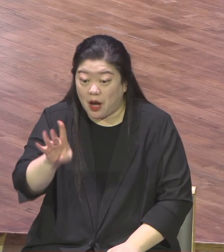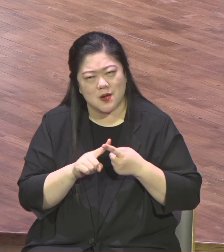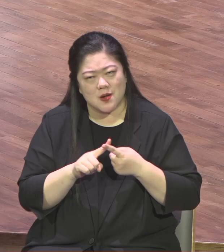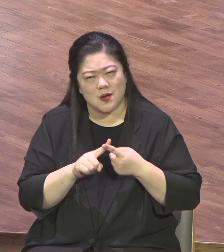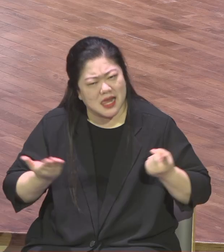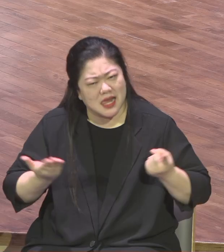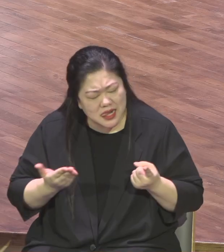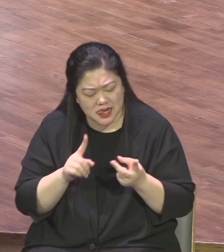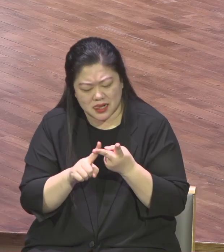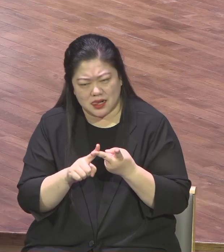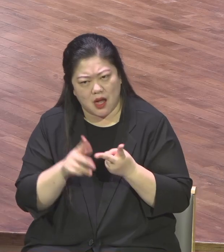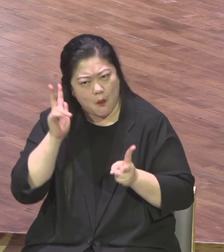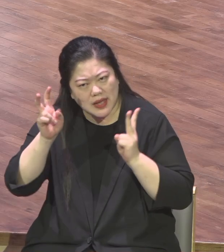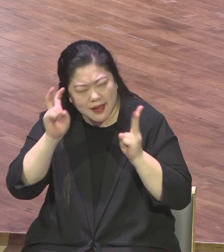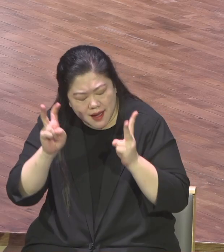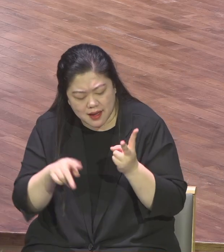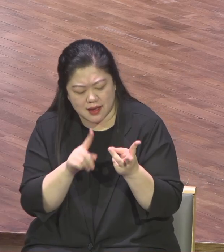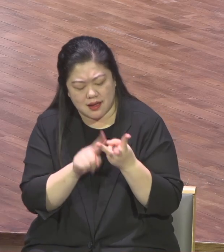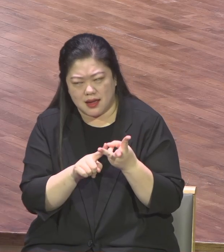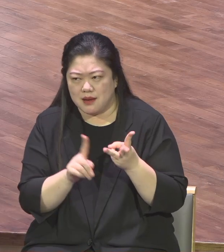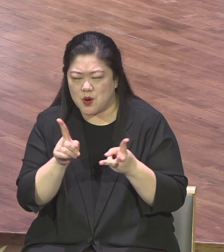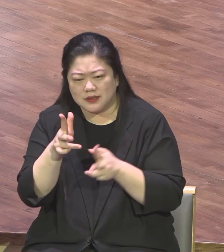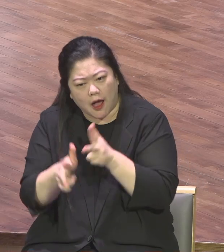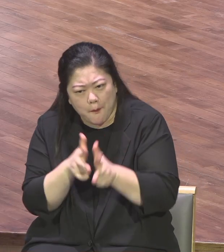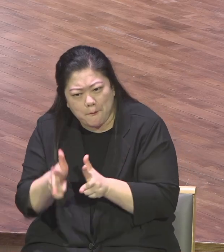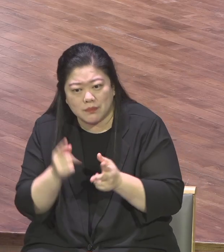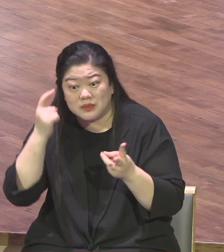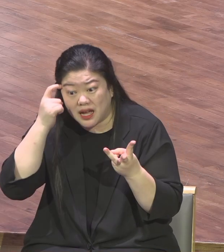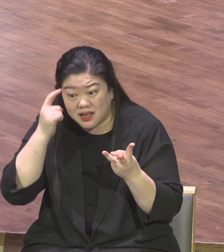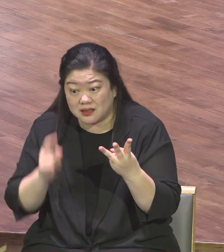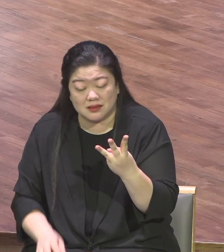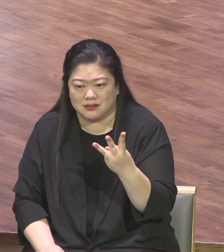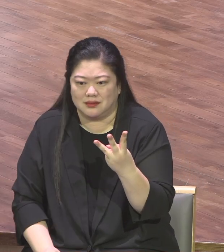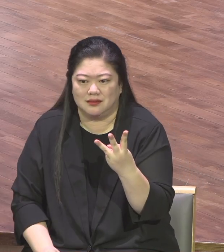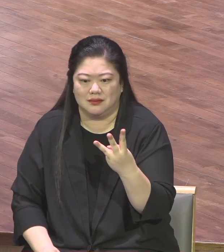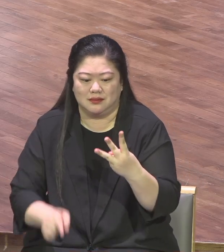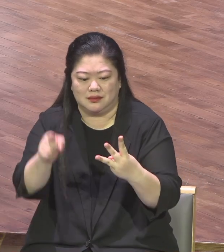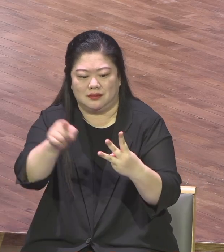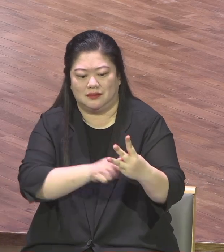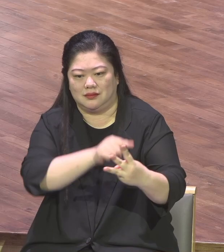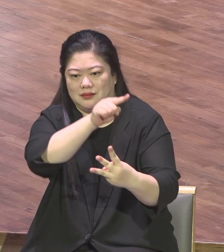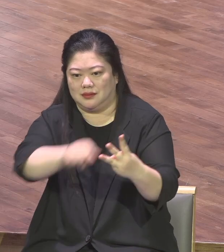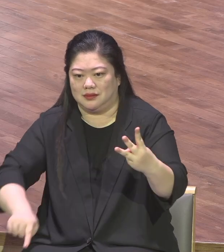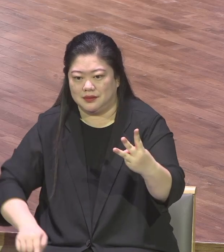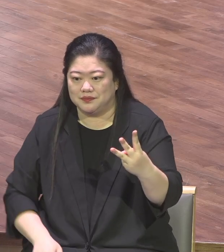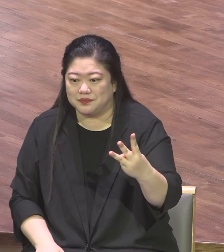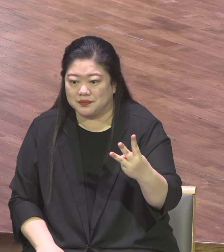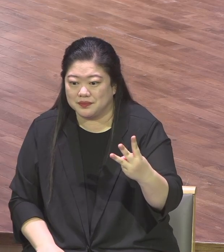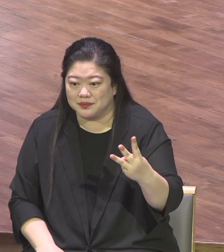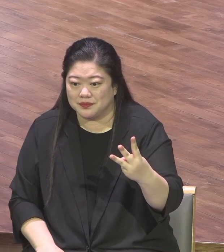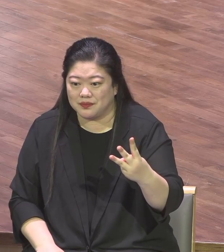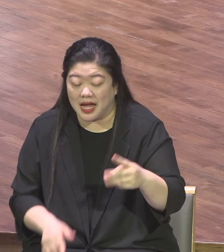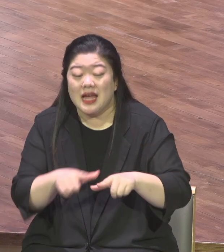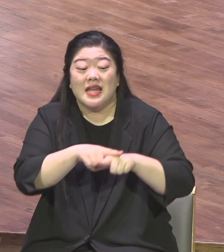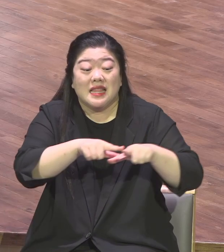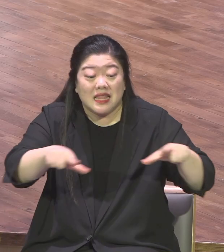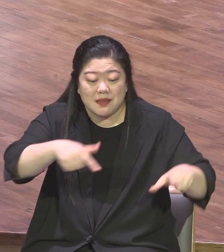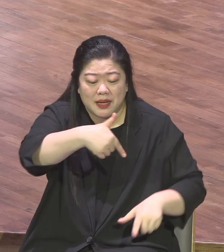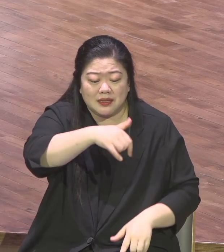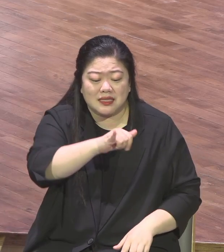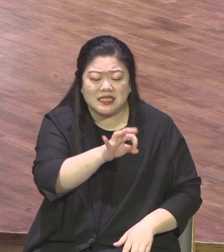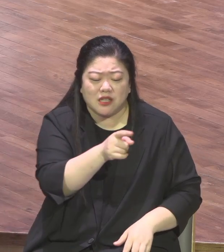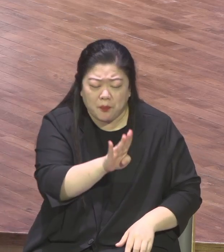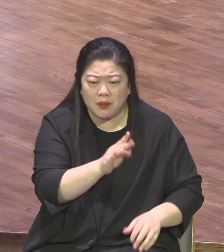생각이 떠오를 텐데, 근데 본문의 기업은 그런 의미가 아니에요. 이 성경이 말하는 이 기업이란